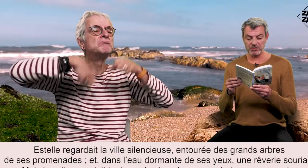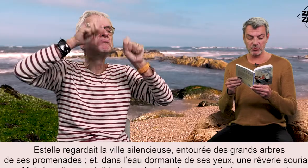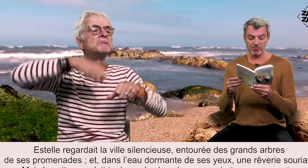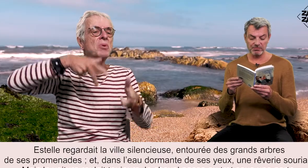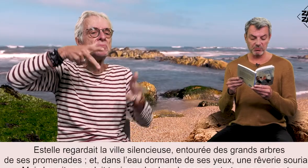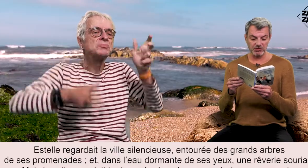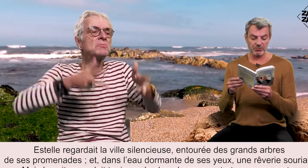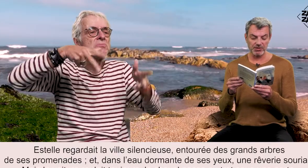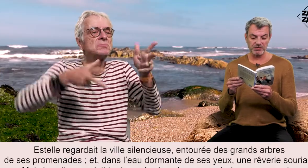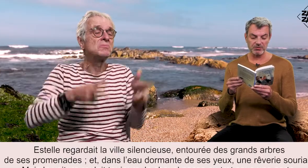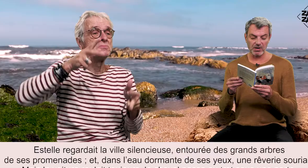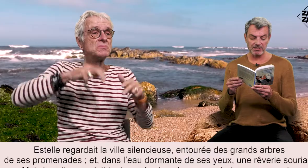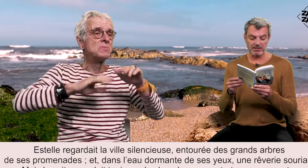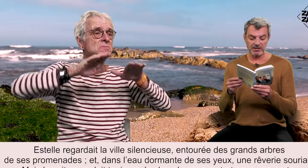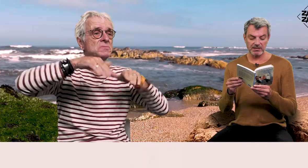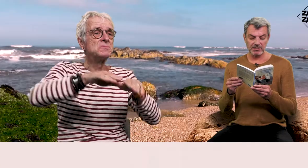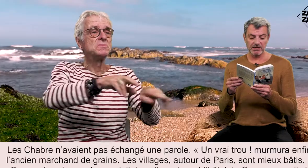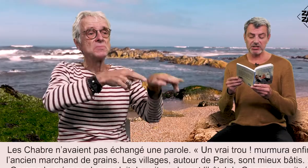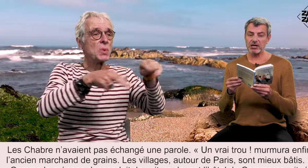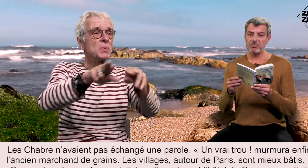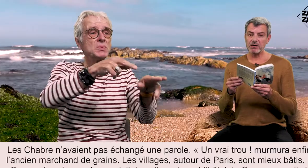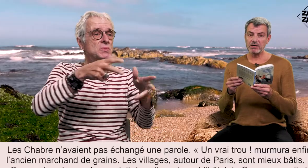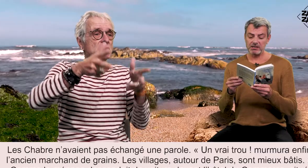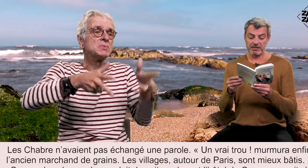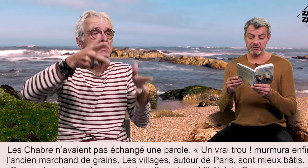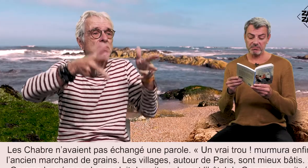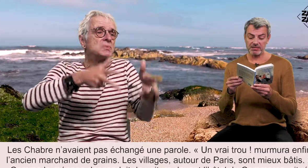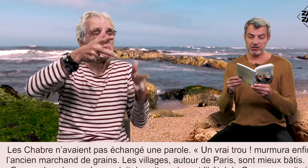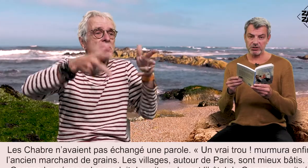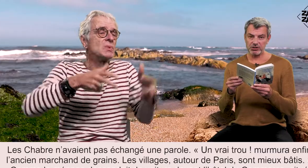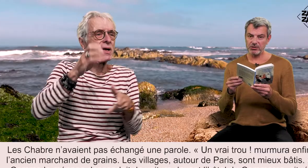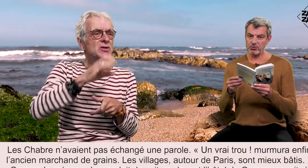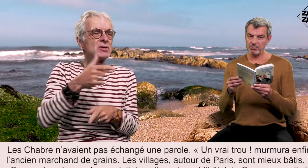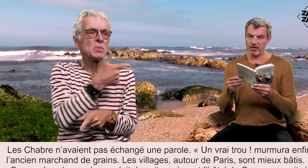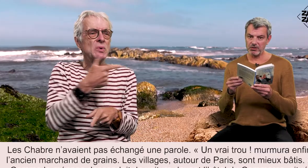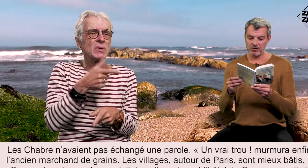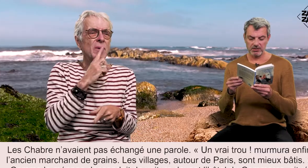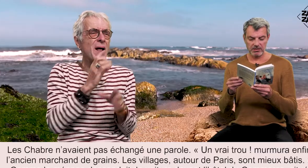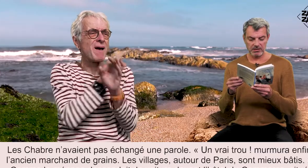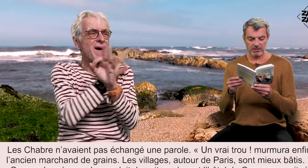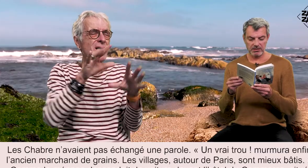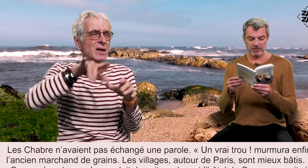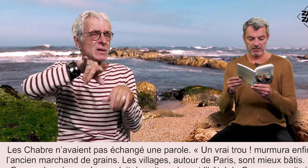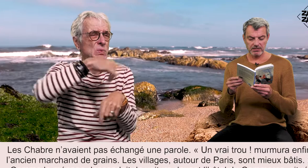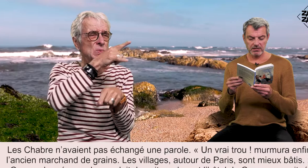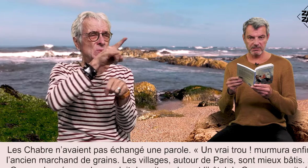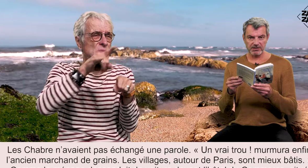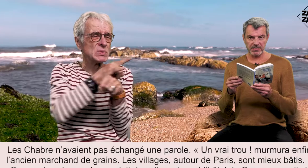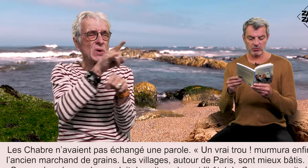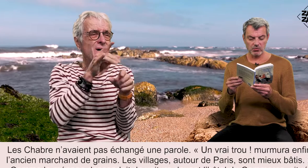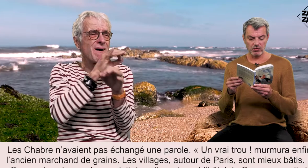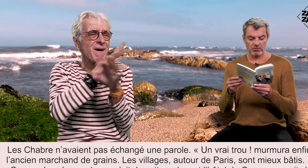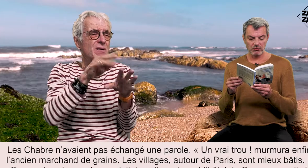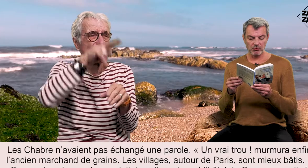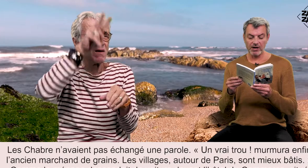dansèrent sur le pavé pointu des rues étroites. Les chabres n'avaient pas échangé une parole. « Un